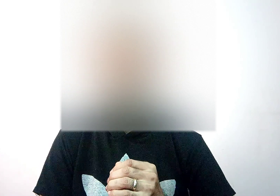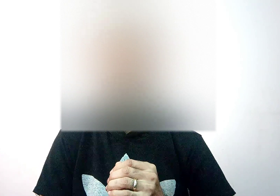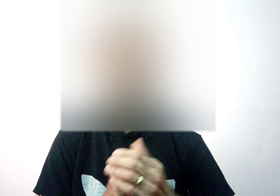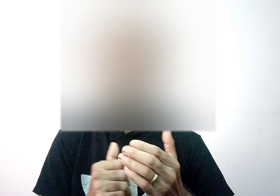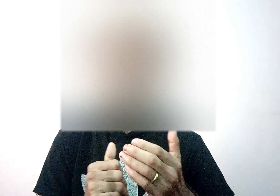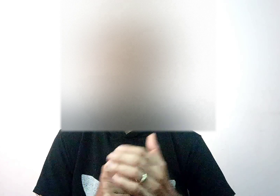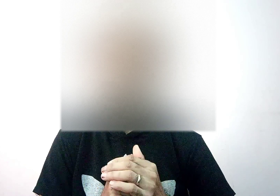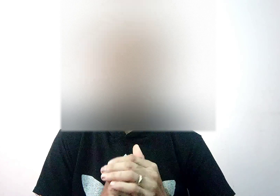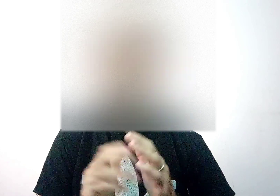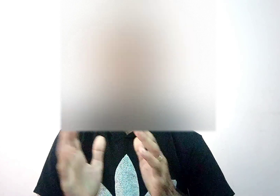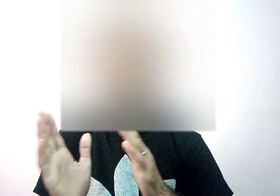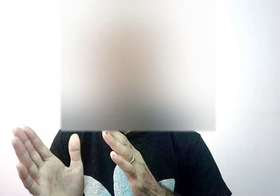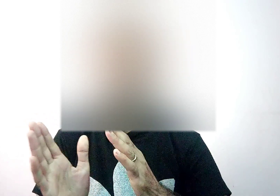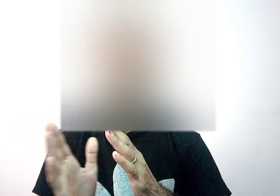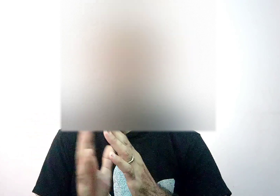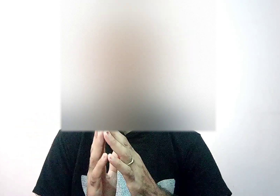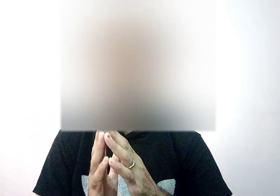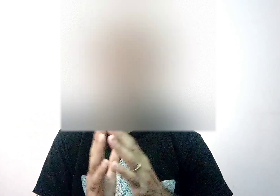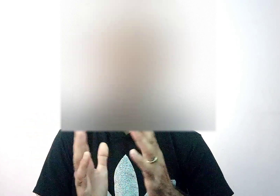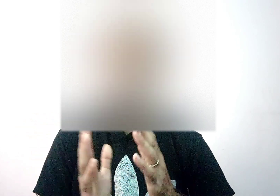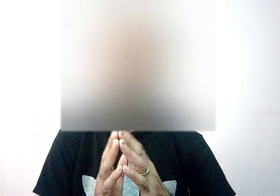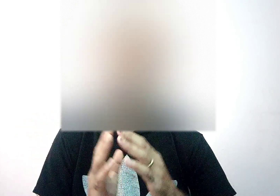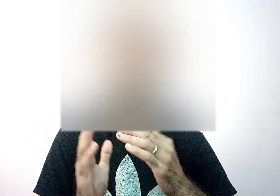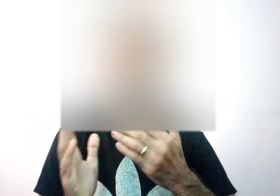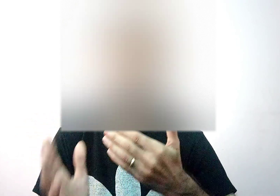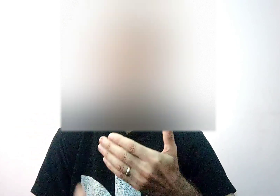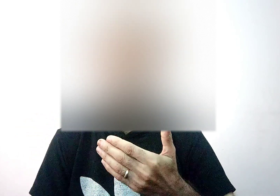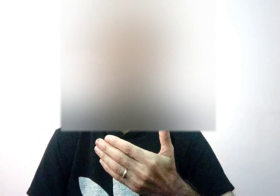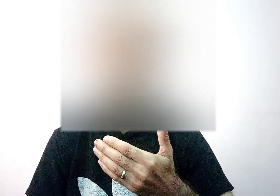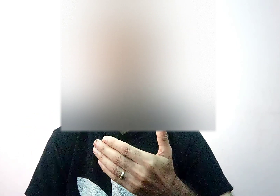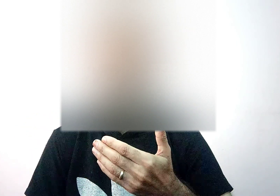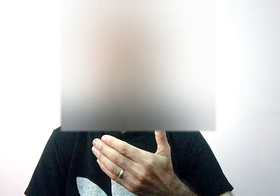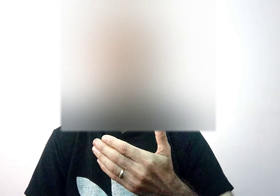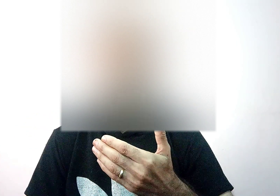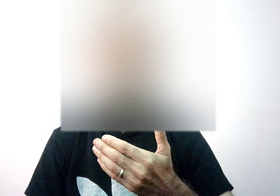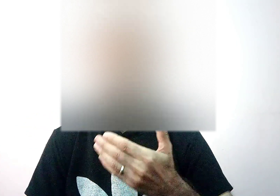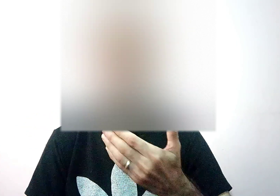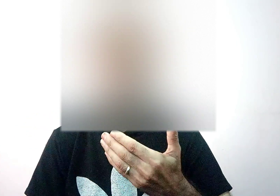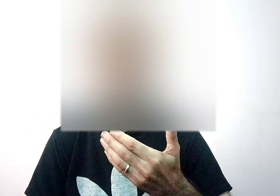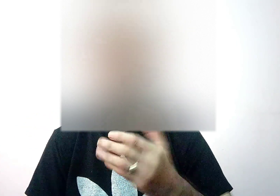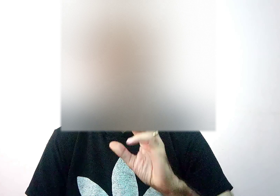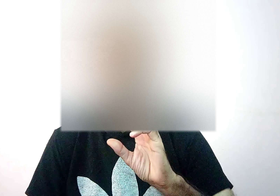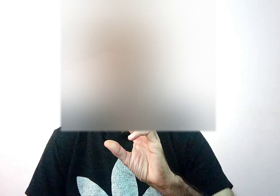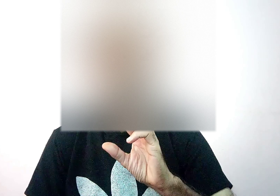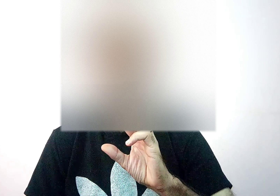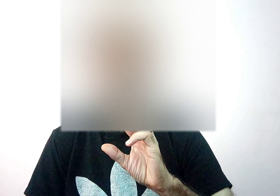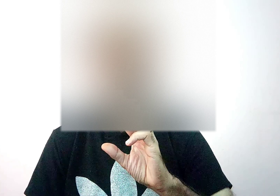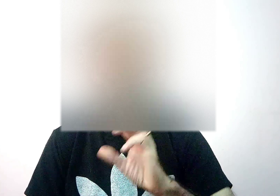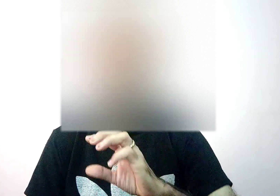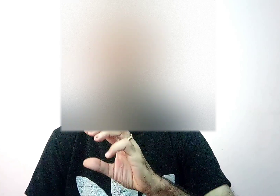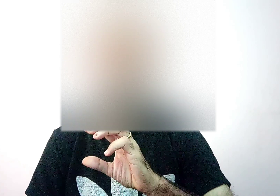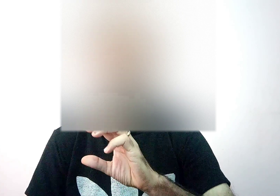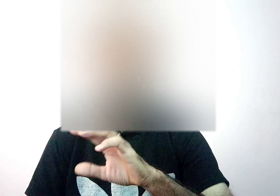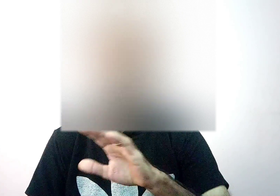ما دي نقطه مهمه، زي ما اتكلمنا في موضوع ابي احمد لازم نتكلم في موضوع سد النهضه، ولا ايه؟ مش معقول